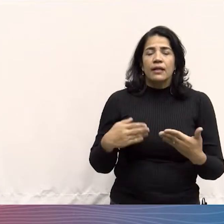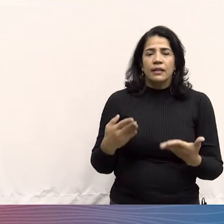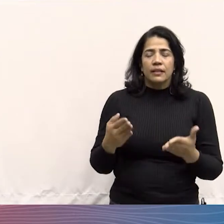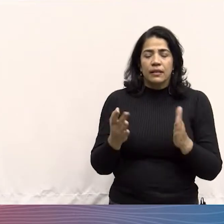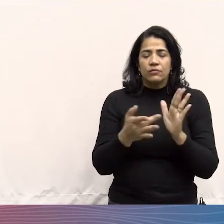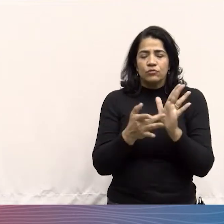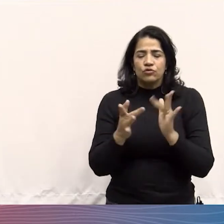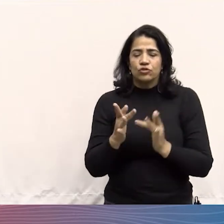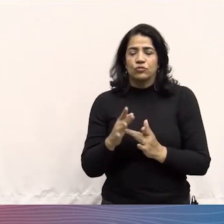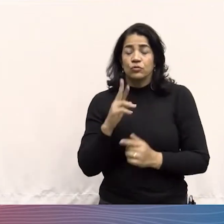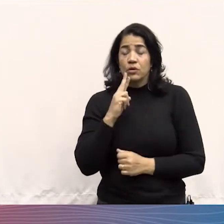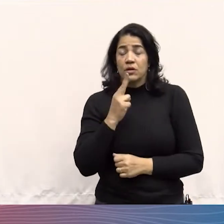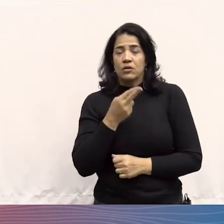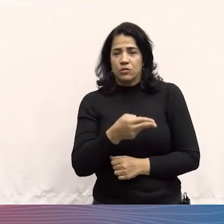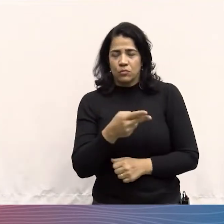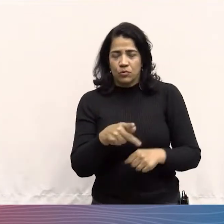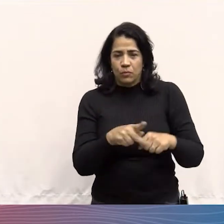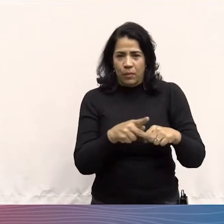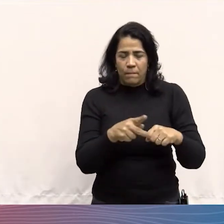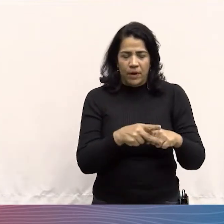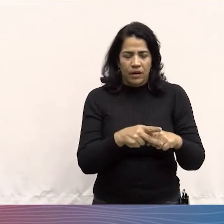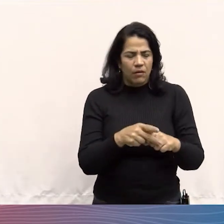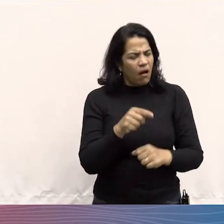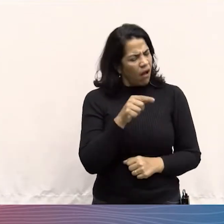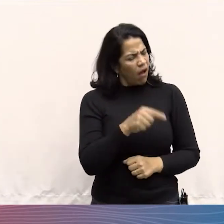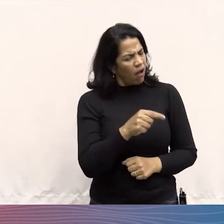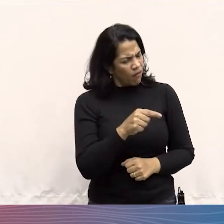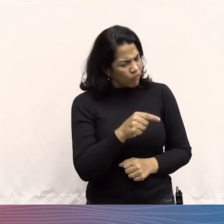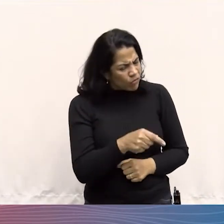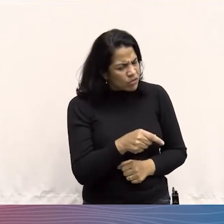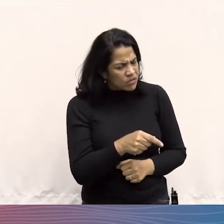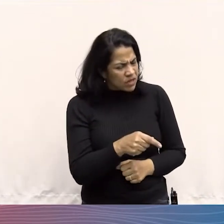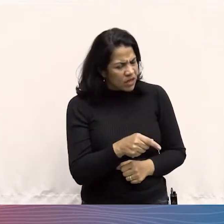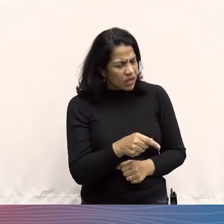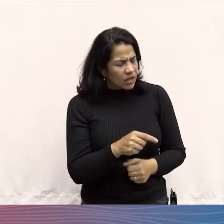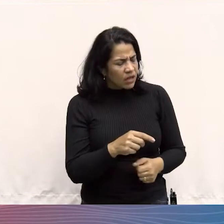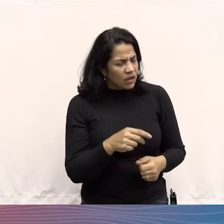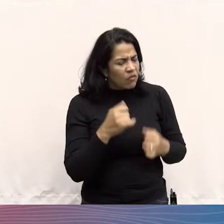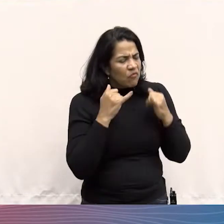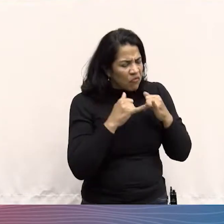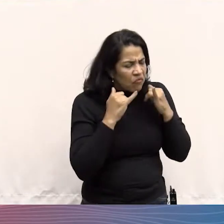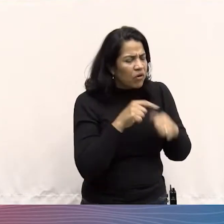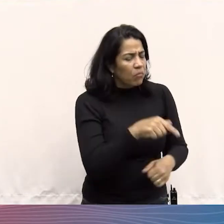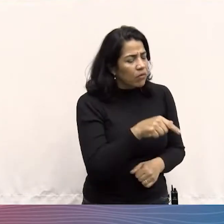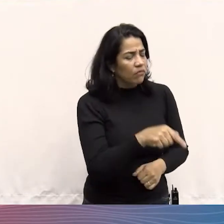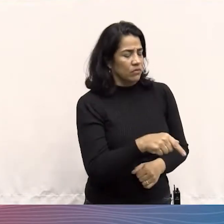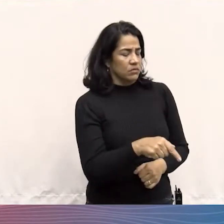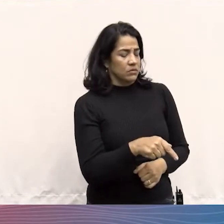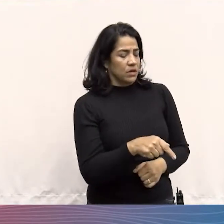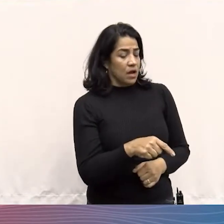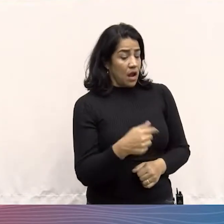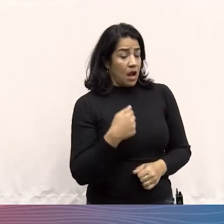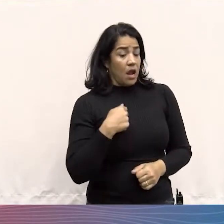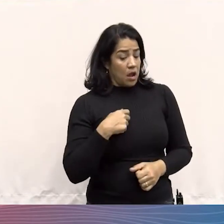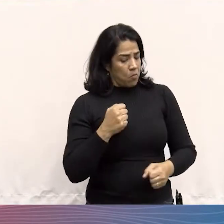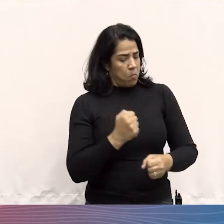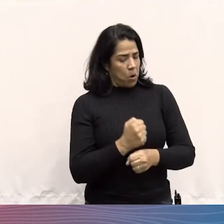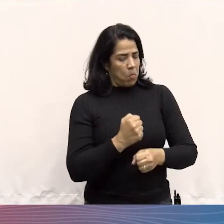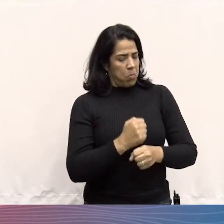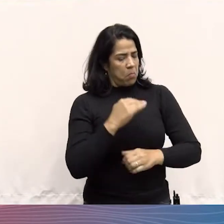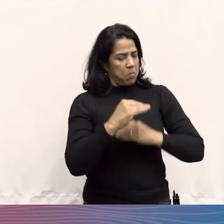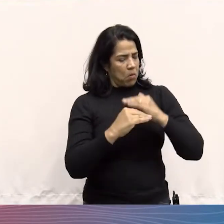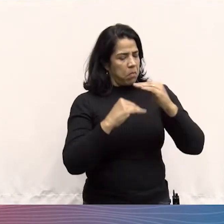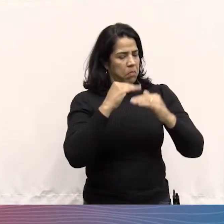igreja, não é? Sobre esta rocha, que tu és Pedro, e edificarei a minha igreja sobre